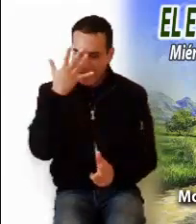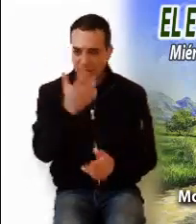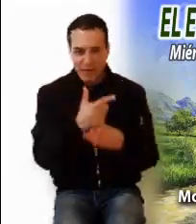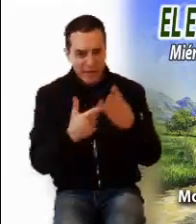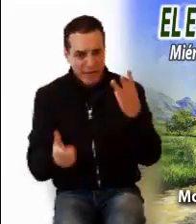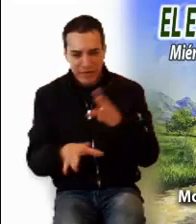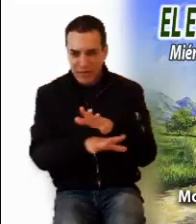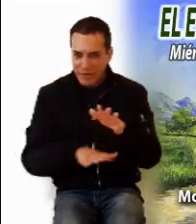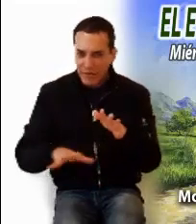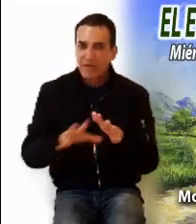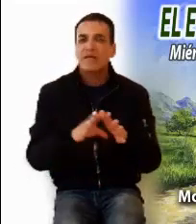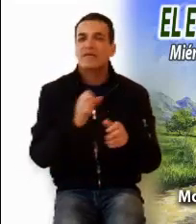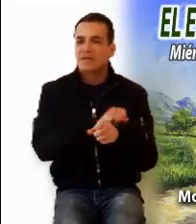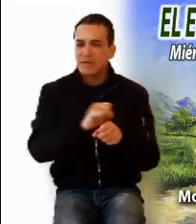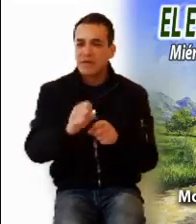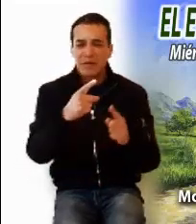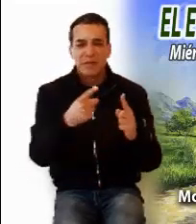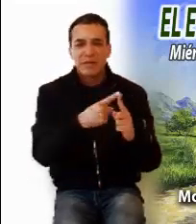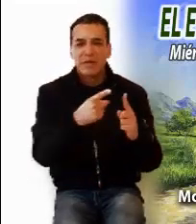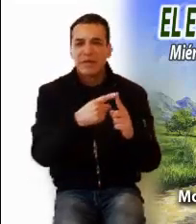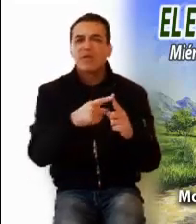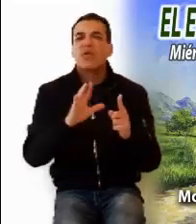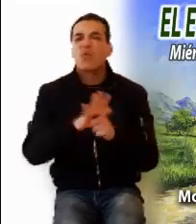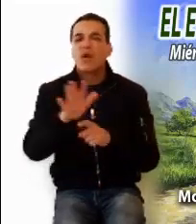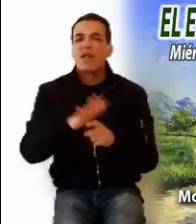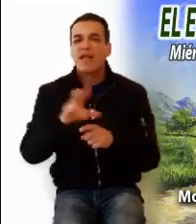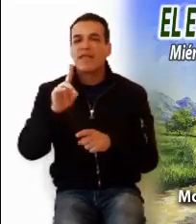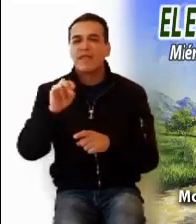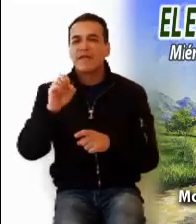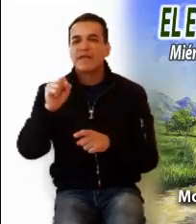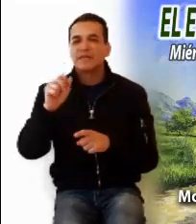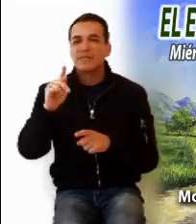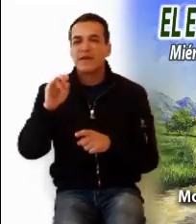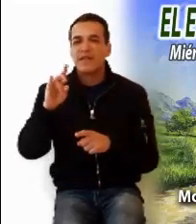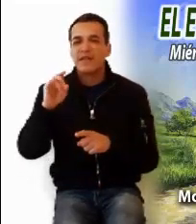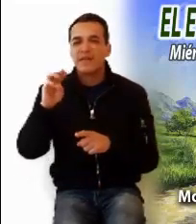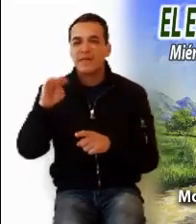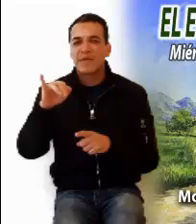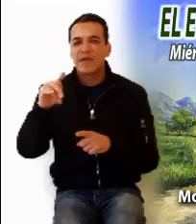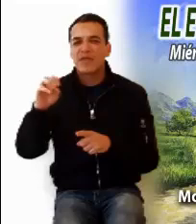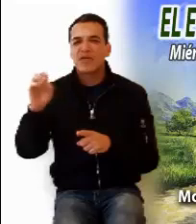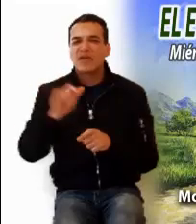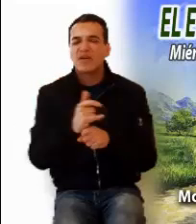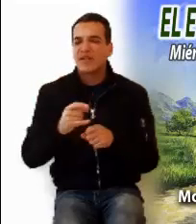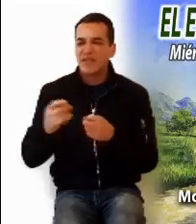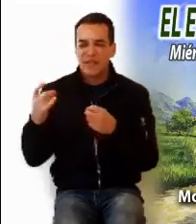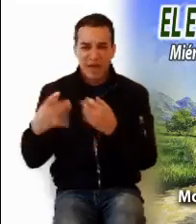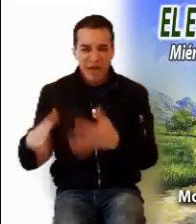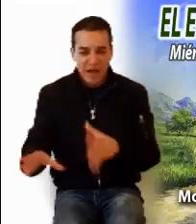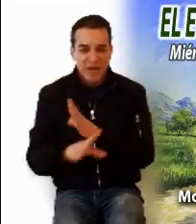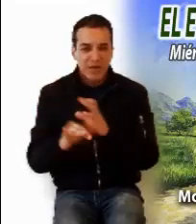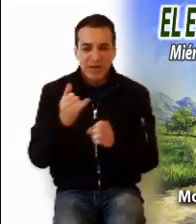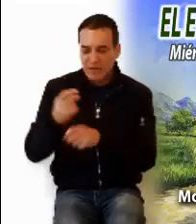detrás de estos sencillos relatos. La primera es el desprendimiento. Quizás muchos, subyugados por